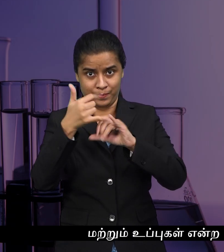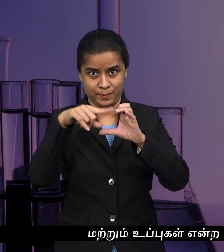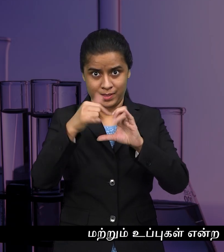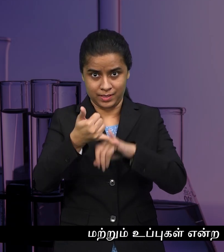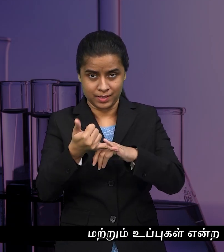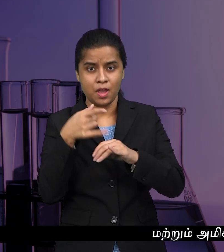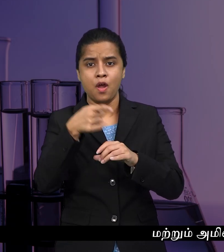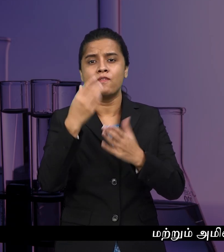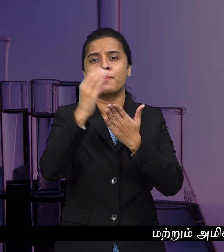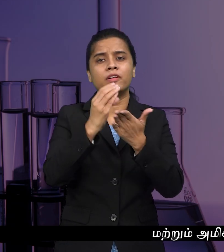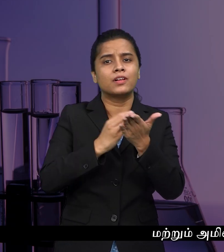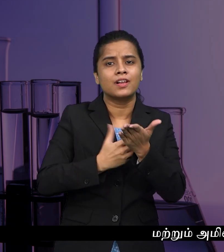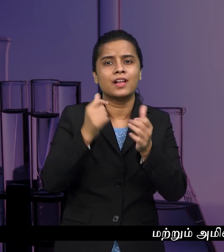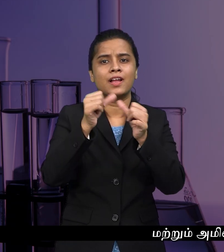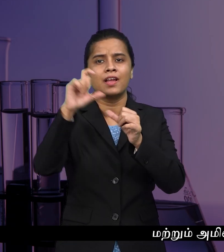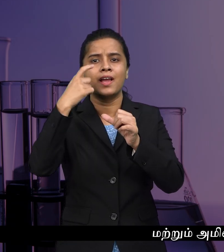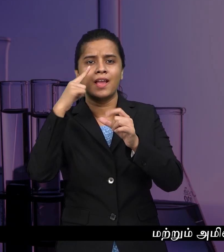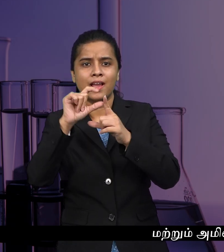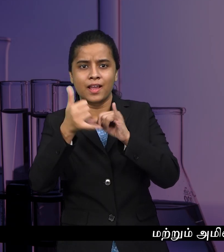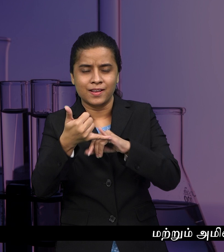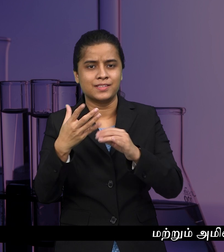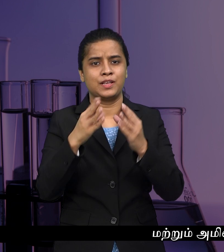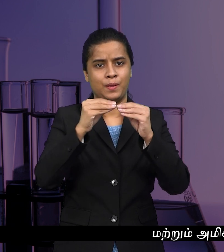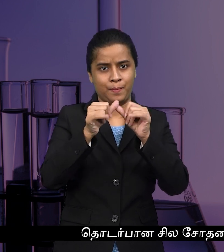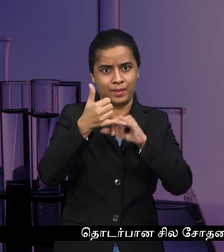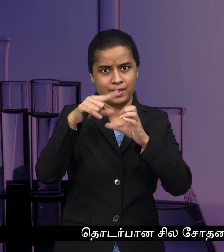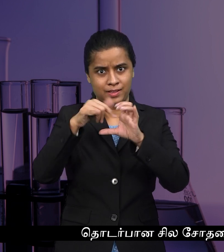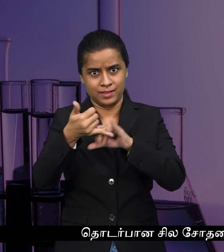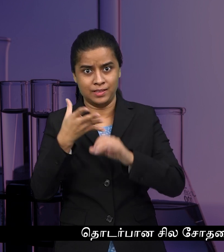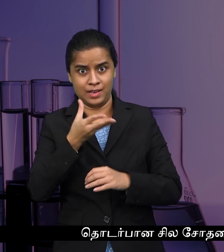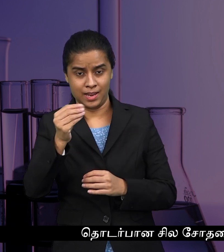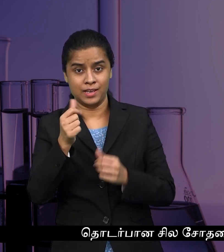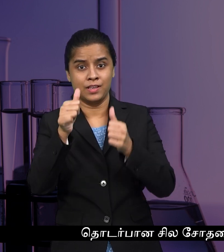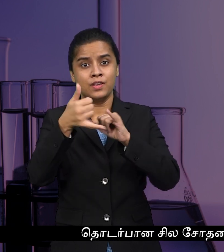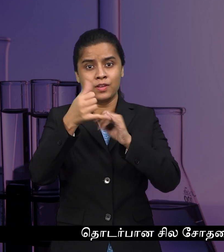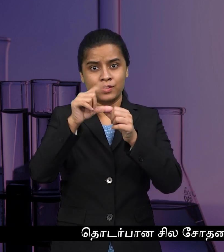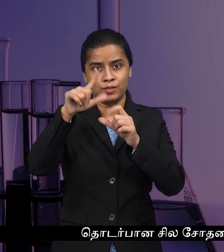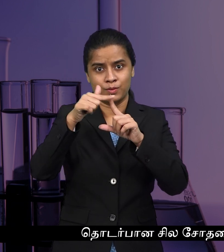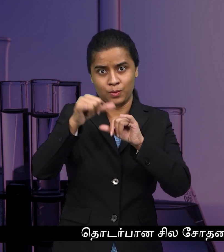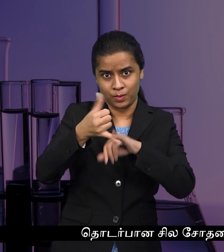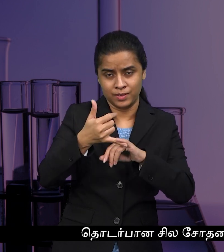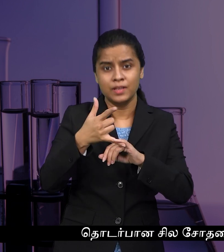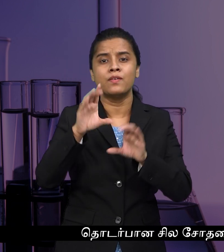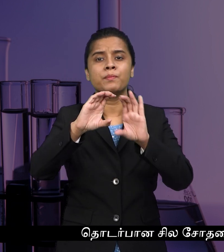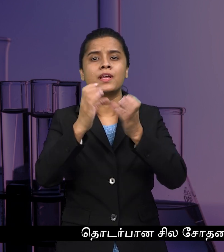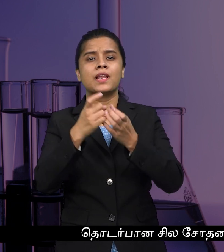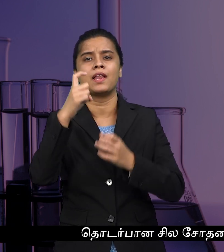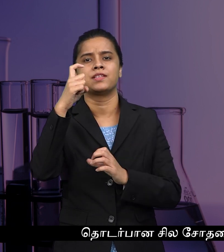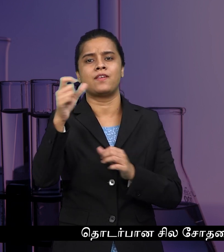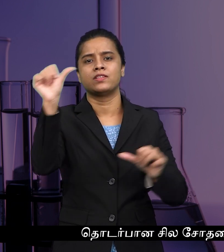நடுநிலைப்படுத்தல் மற்றும் அமிலங்கள் மற்றும் காரங்கள் தொடர்பான சில சோதனைகள் குறித்து அறிந்து கொள்வோம்.